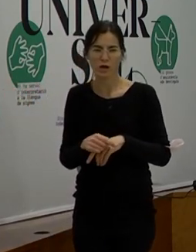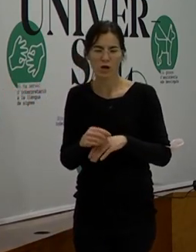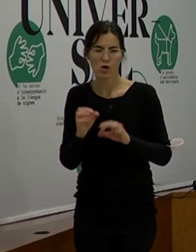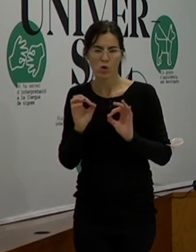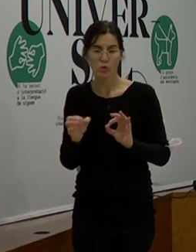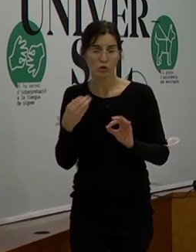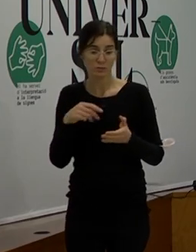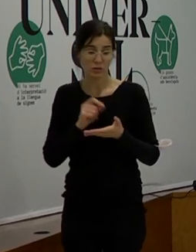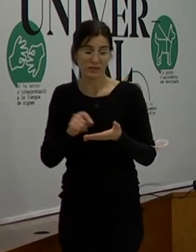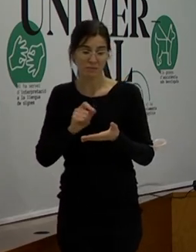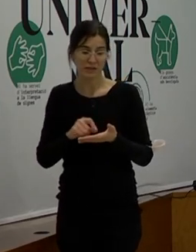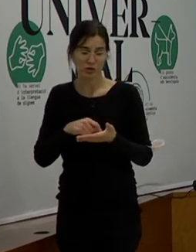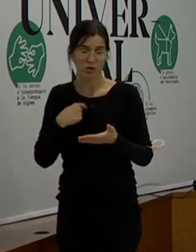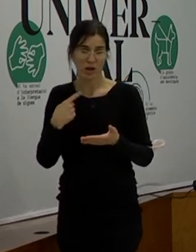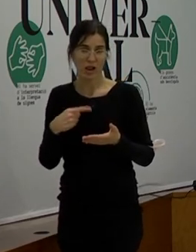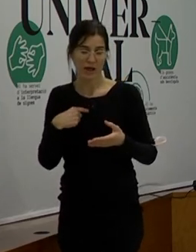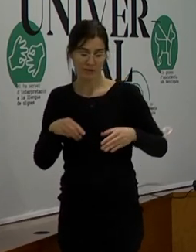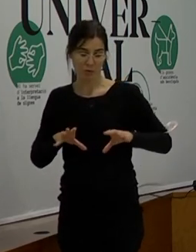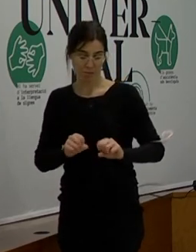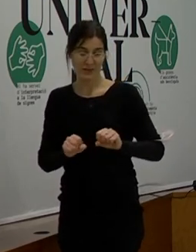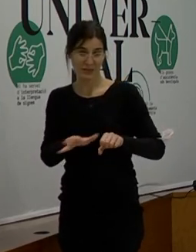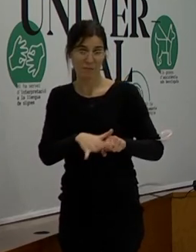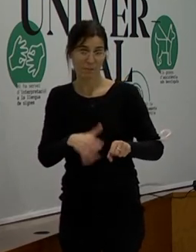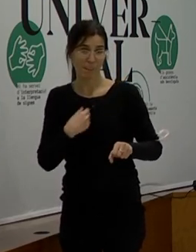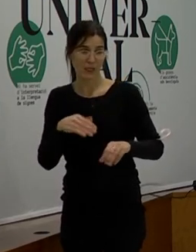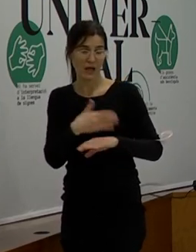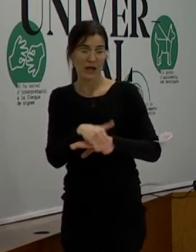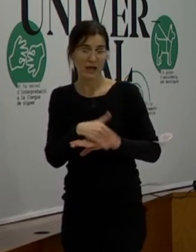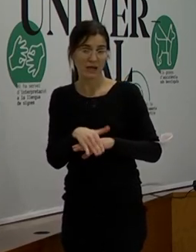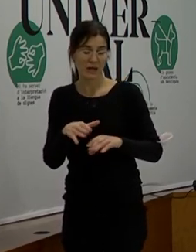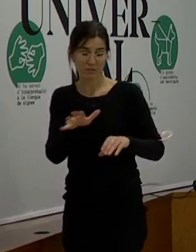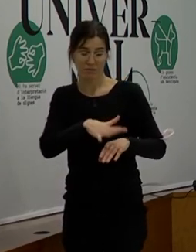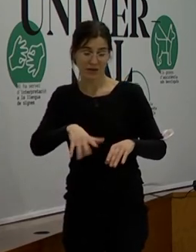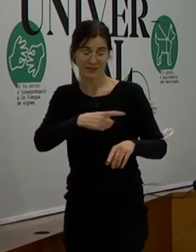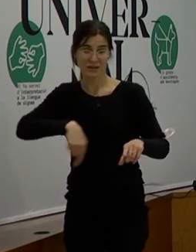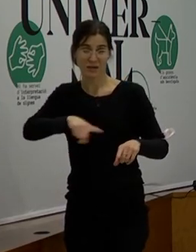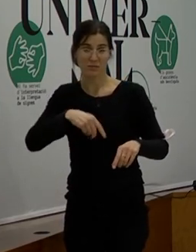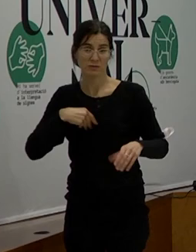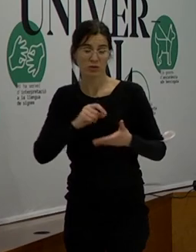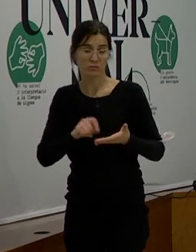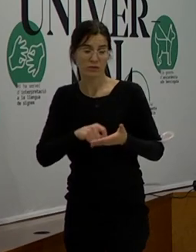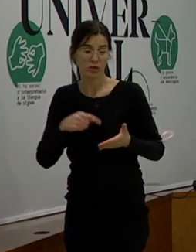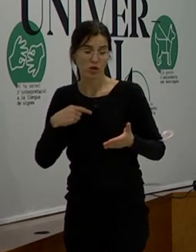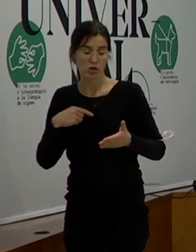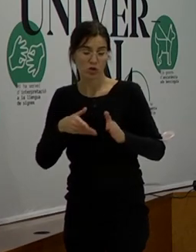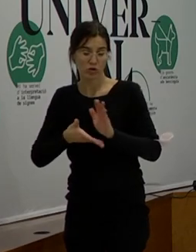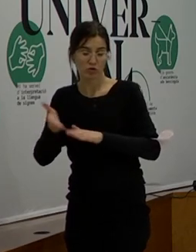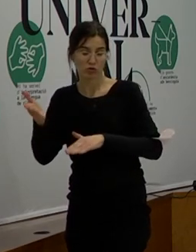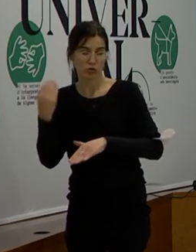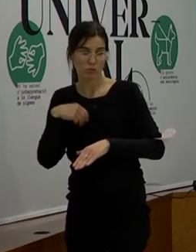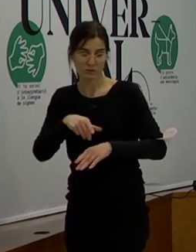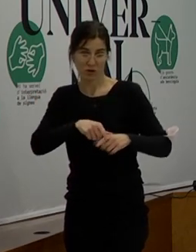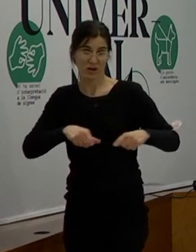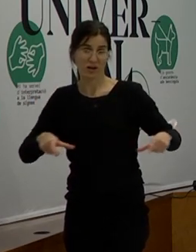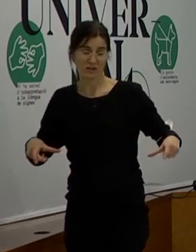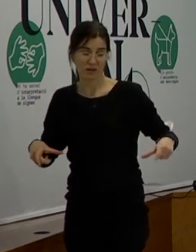al despatx, tinc a la plaça, jo tinc al carrer la plaça del despatx, i clar, jo surto per la